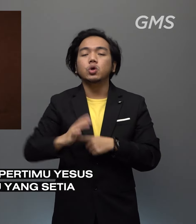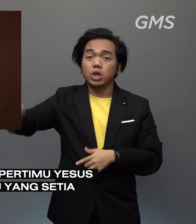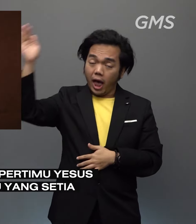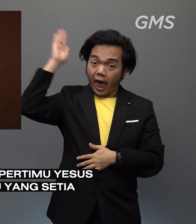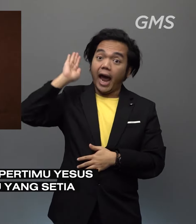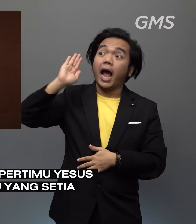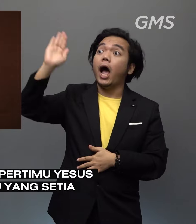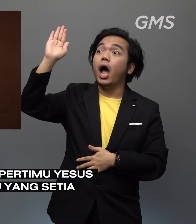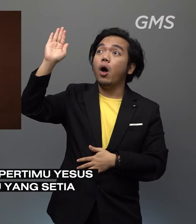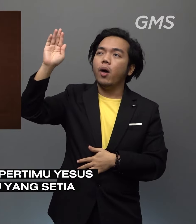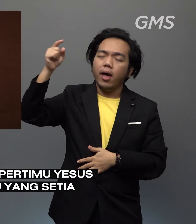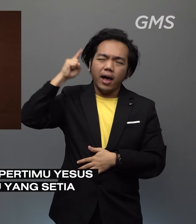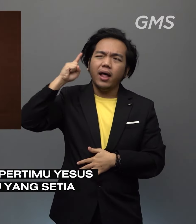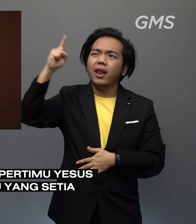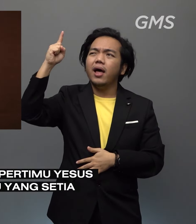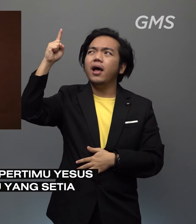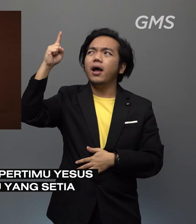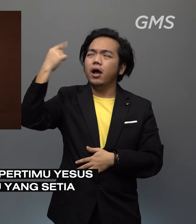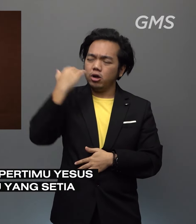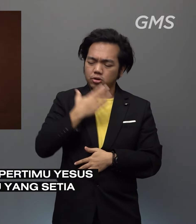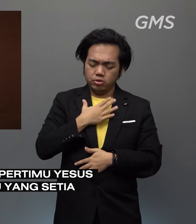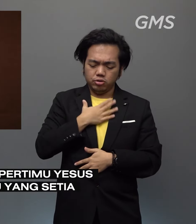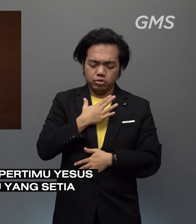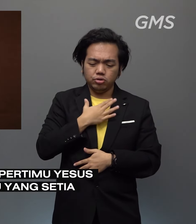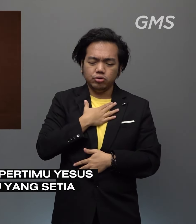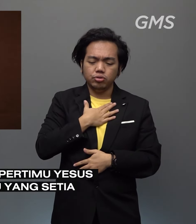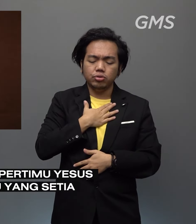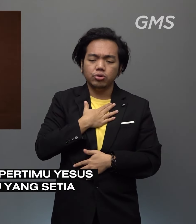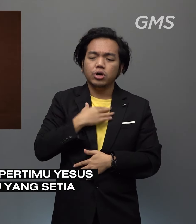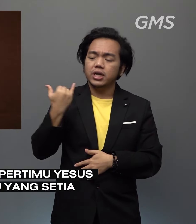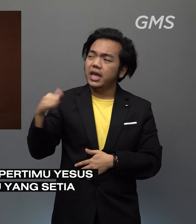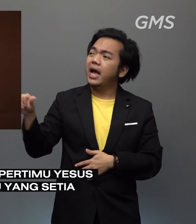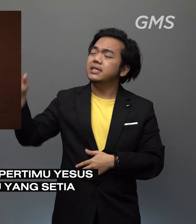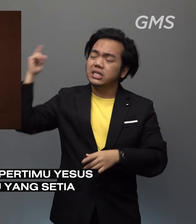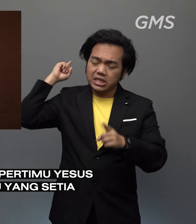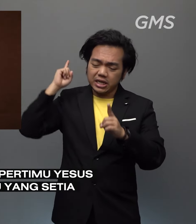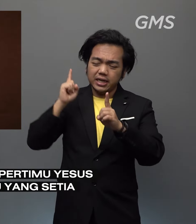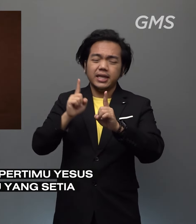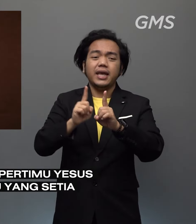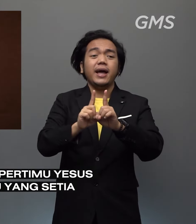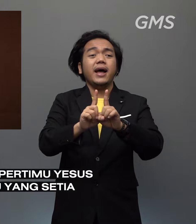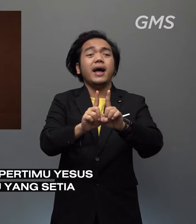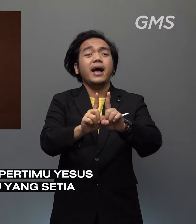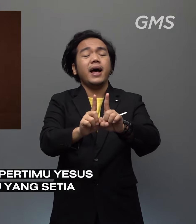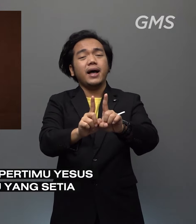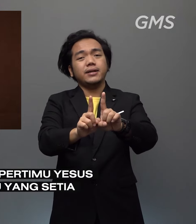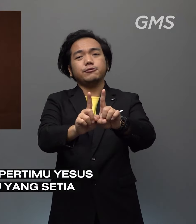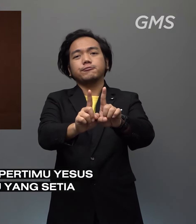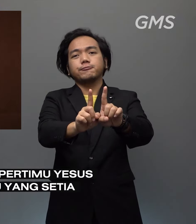Yesus. Kau Allahku yang setia.